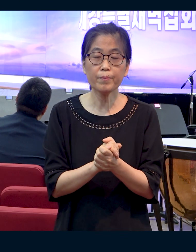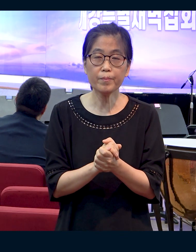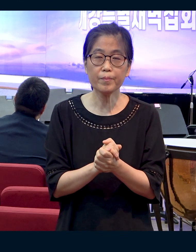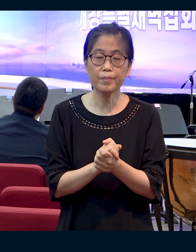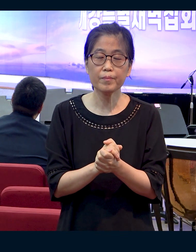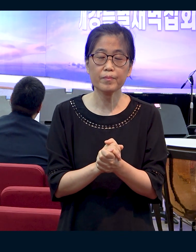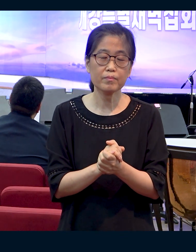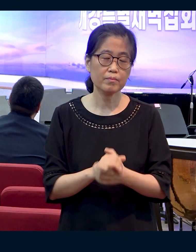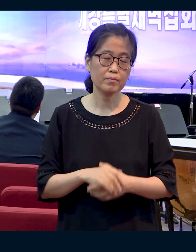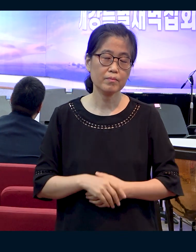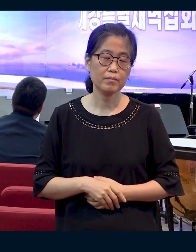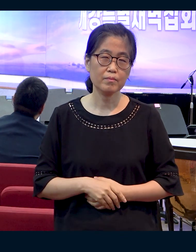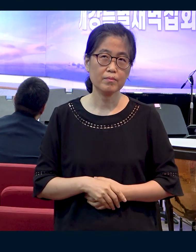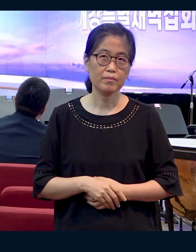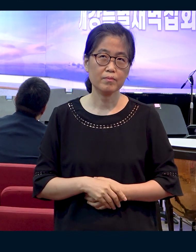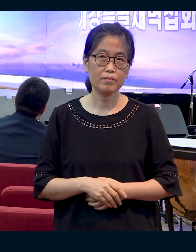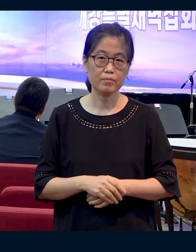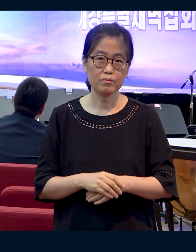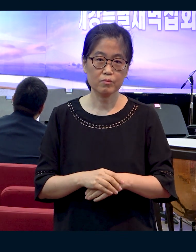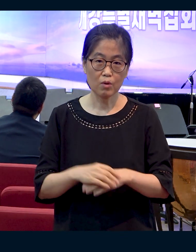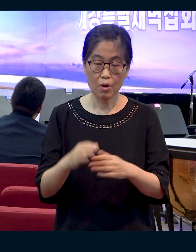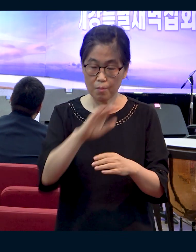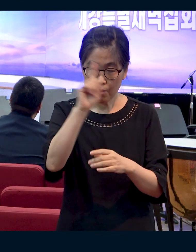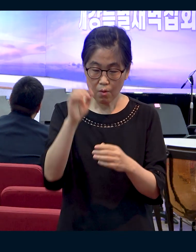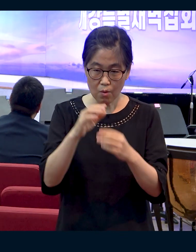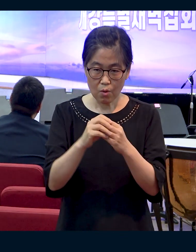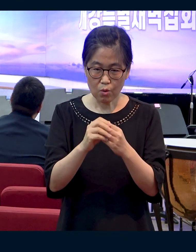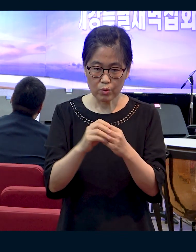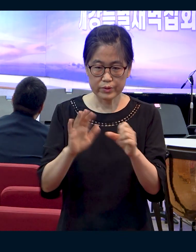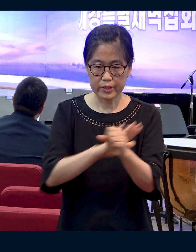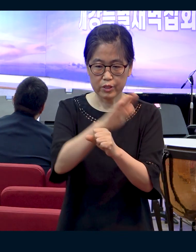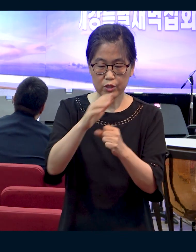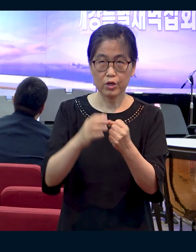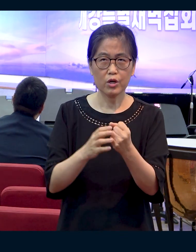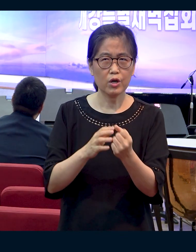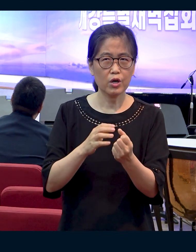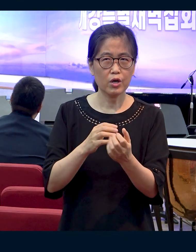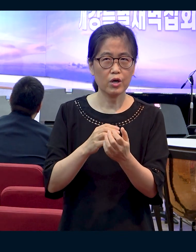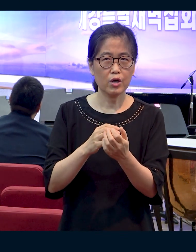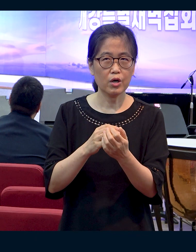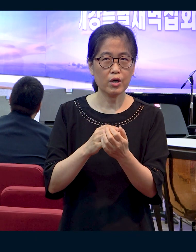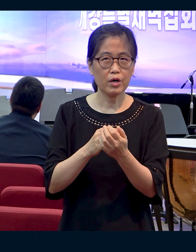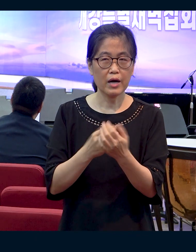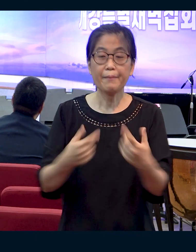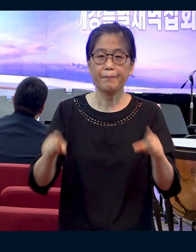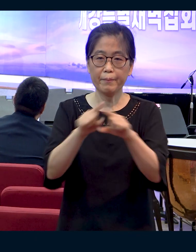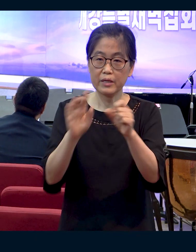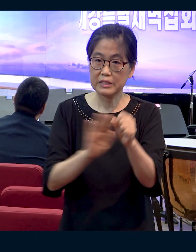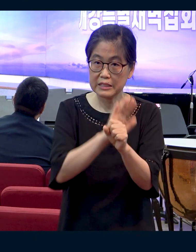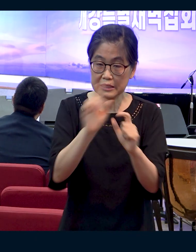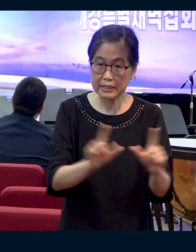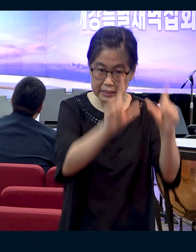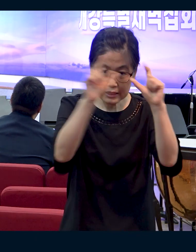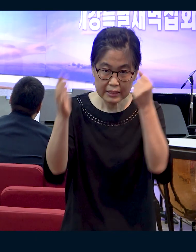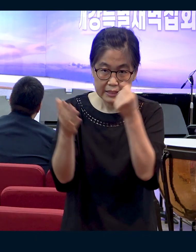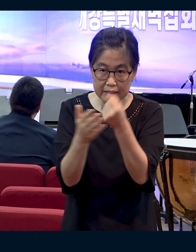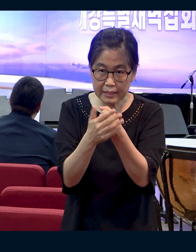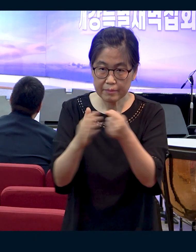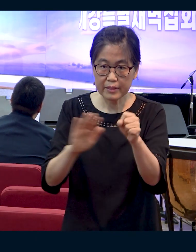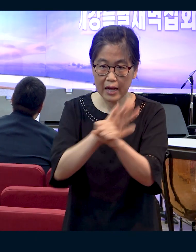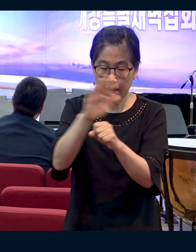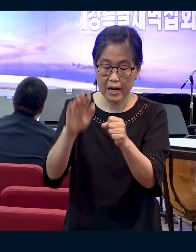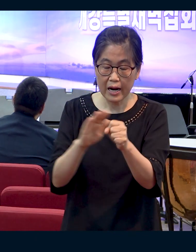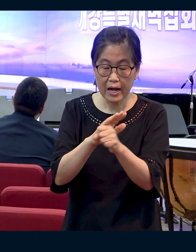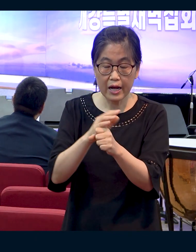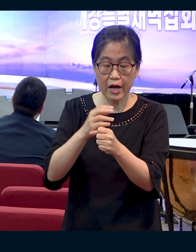정말 당연히 모든 사람들이 서로 규칙을 지켜야 돼요. 혼자 사는 것이 아니고 함께 살기 때문에 이 규칙을